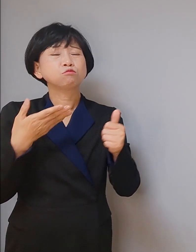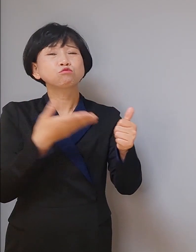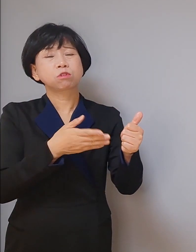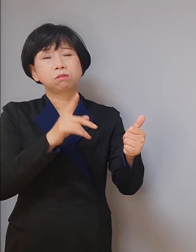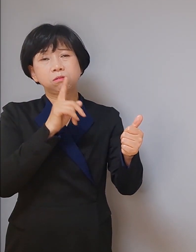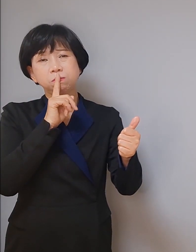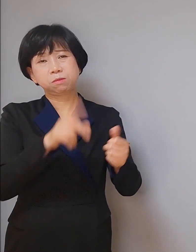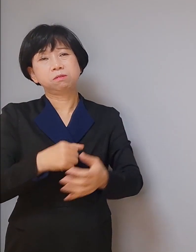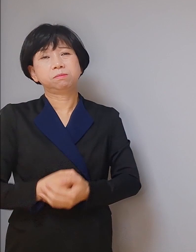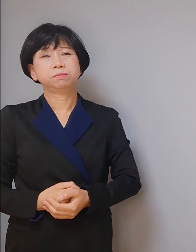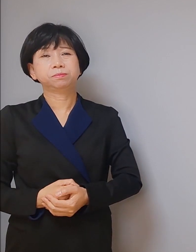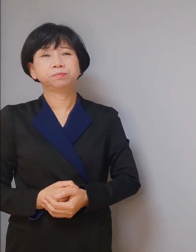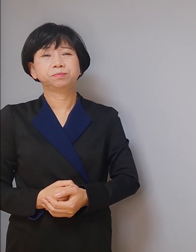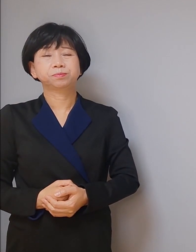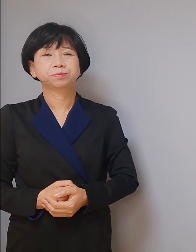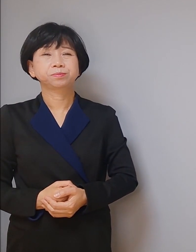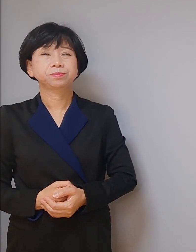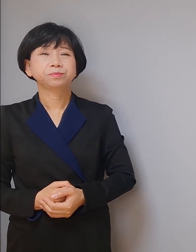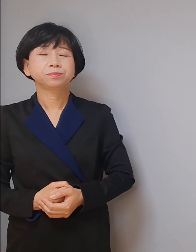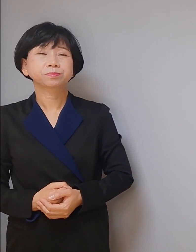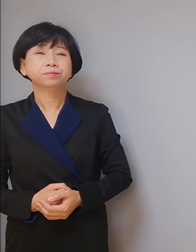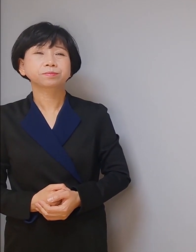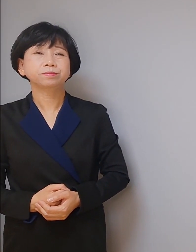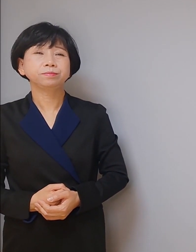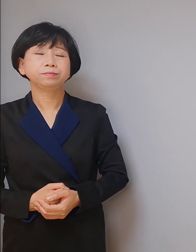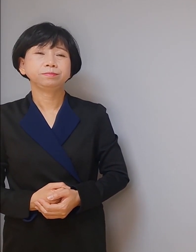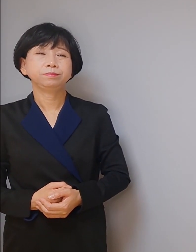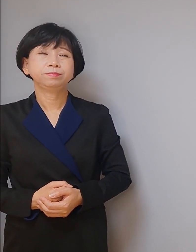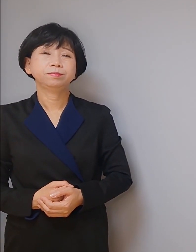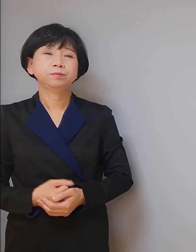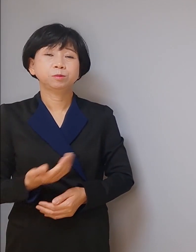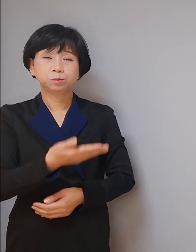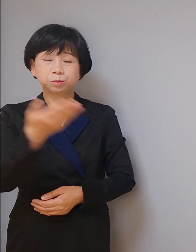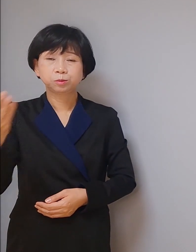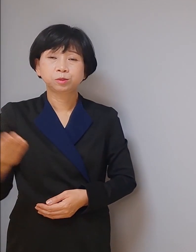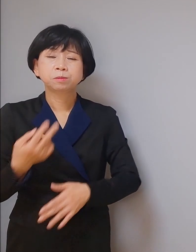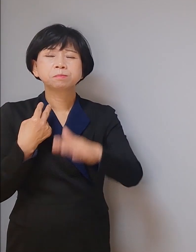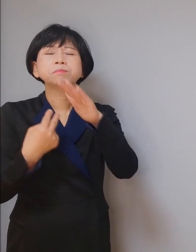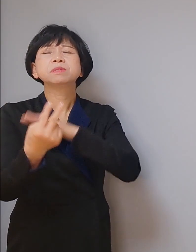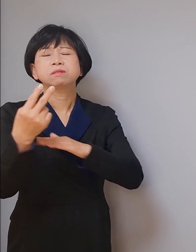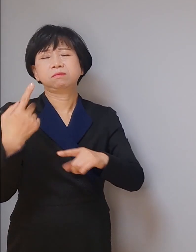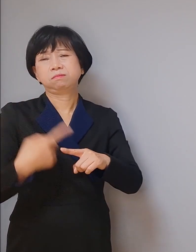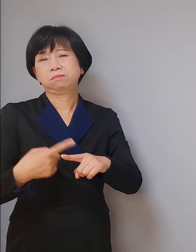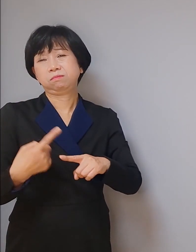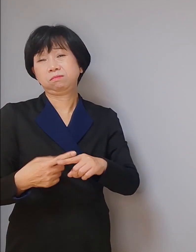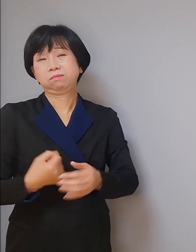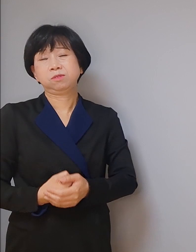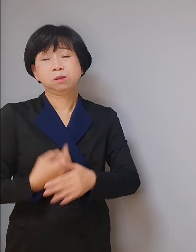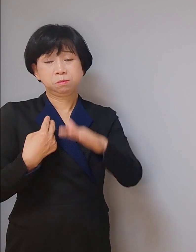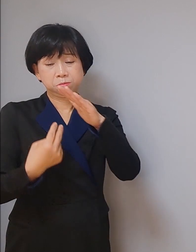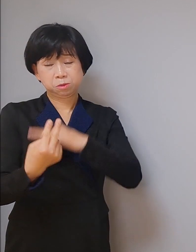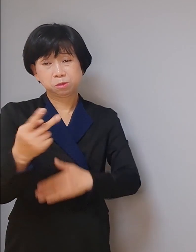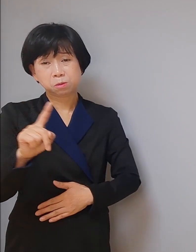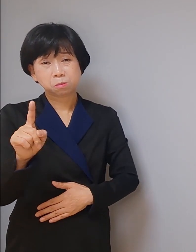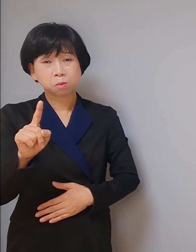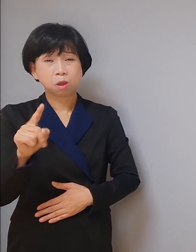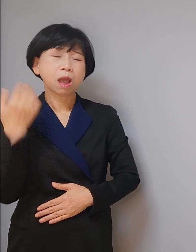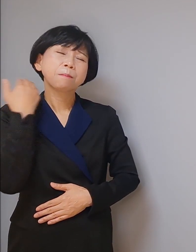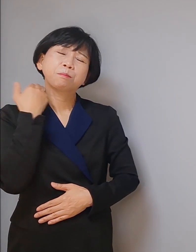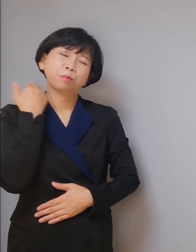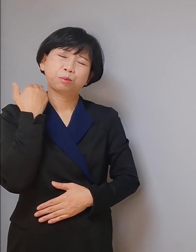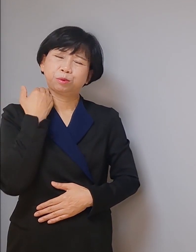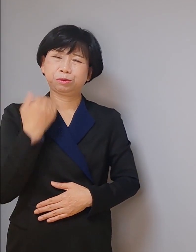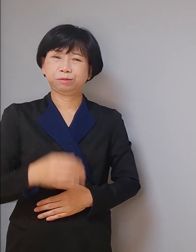내 자손이 이와 같으리라. 성도 여러분, 이것이 비전입니다. 비전은요, 보이는 게